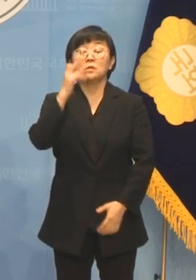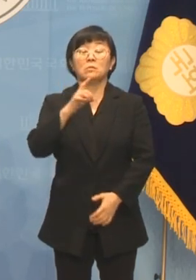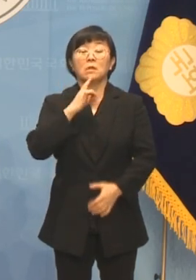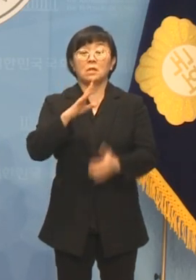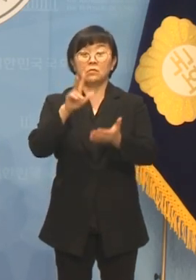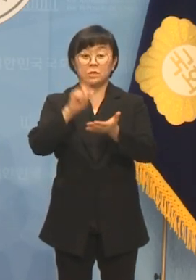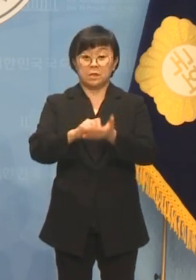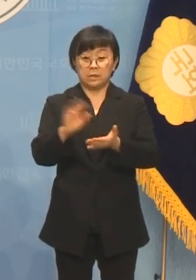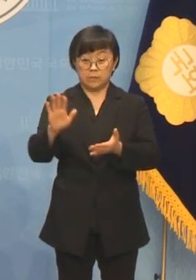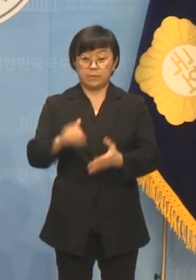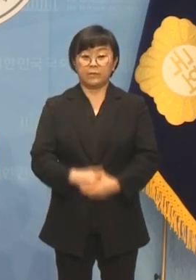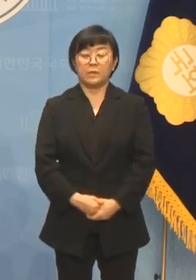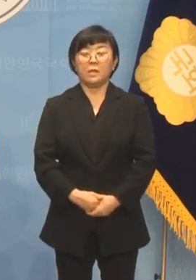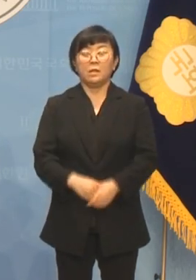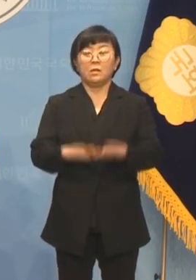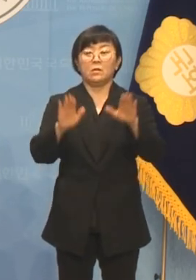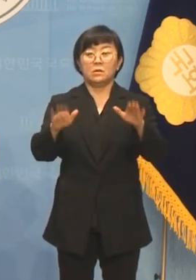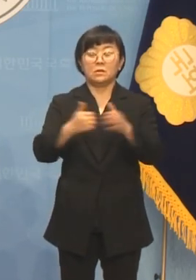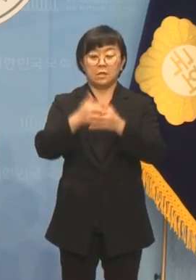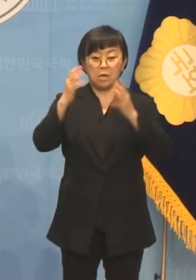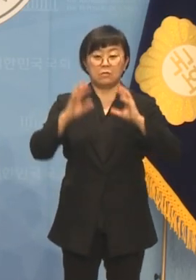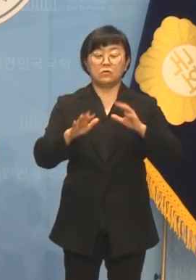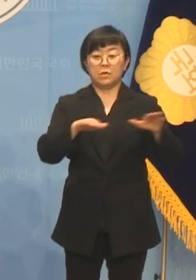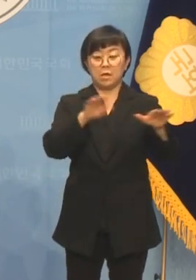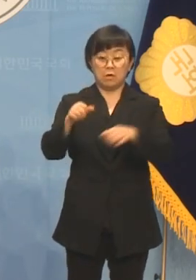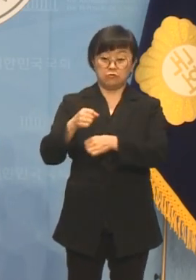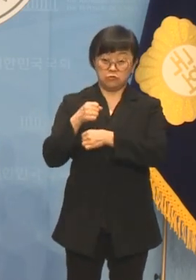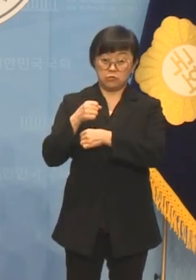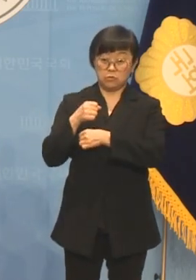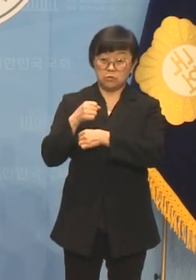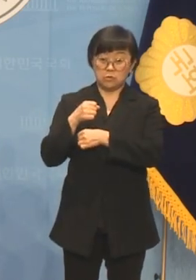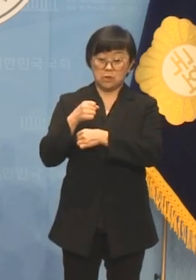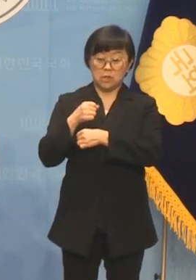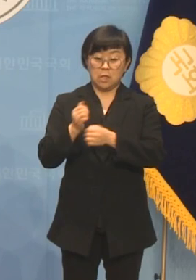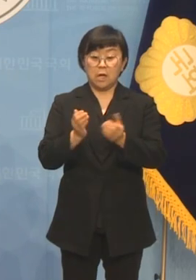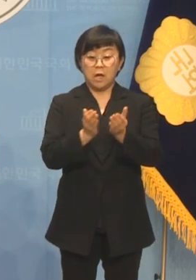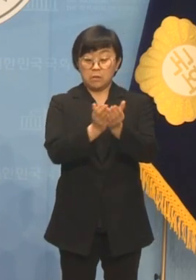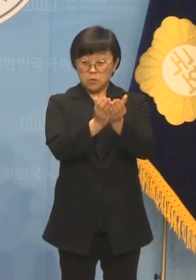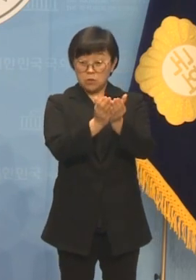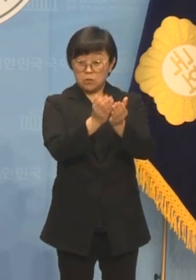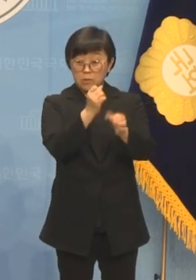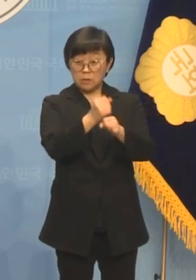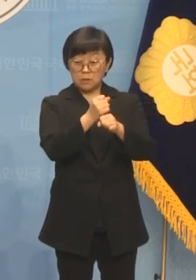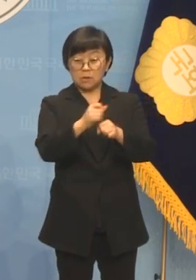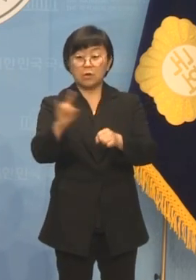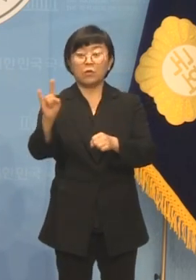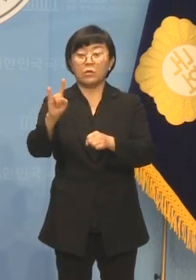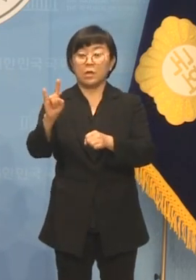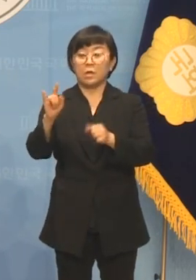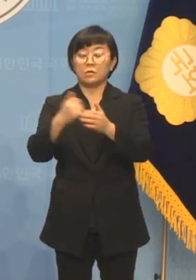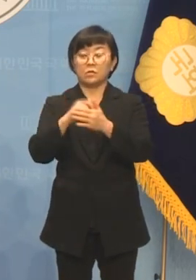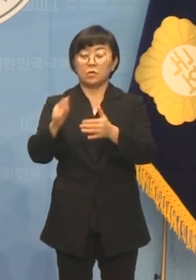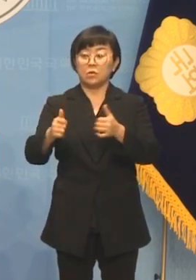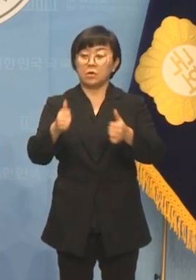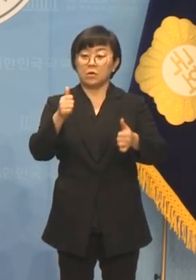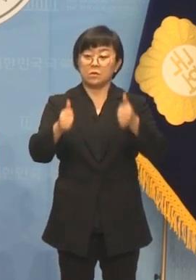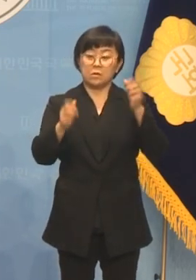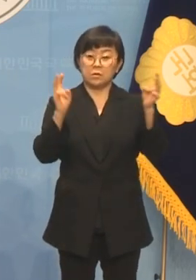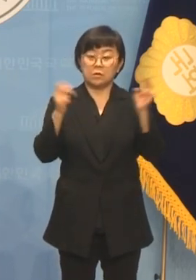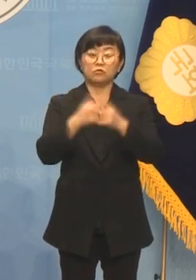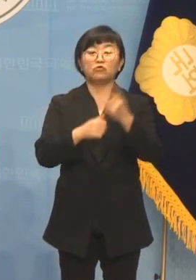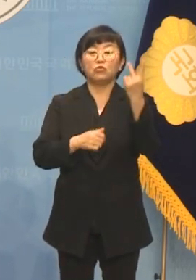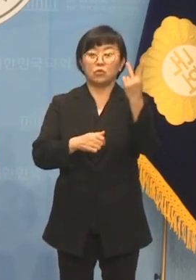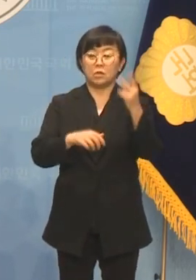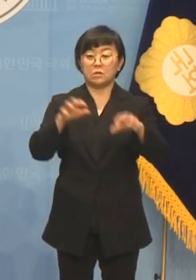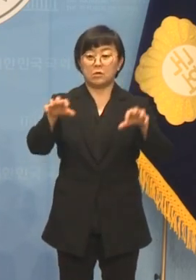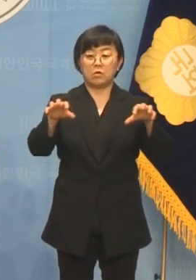문제는 아닙니다. 현재 대한민국 해군의 최신의 함정 건조는 현대중공업과 경쟁업체 두